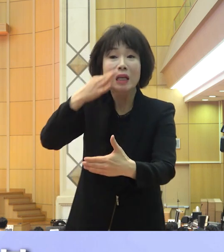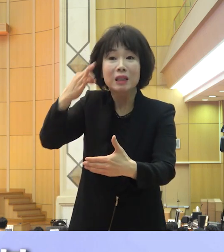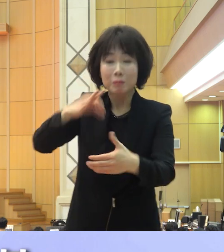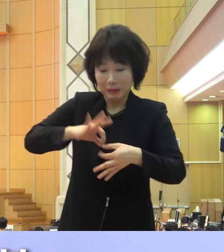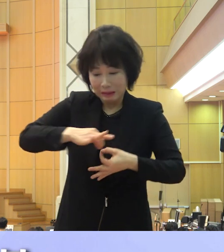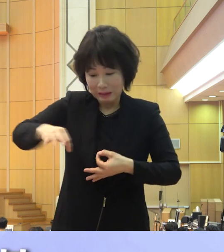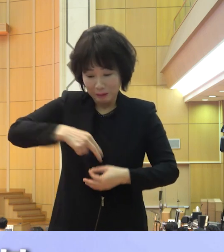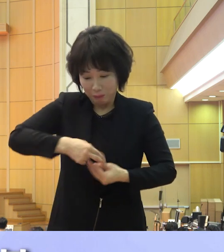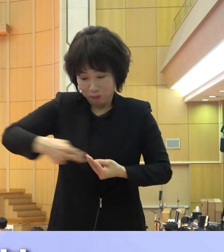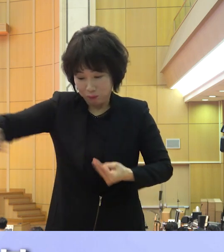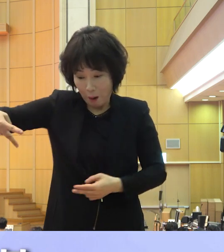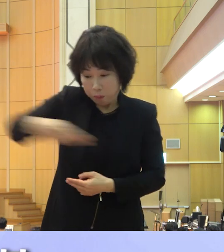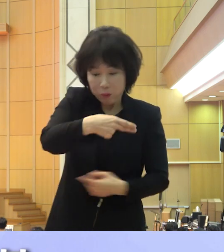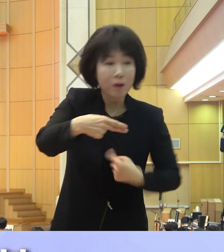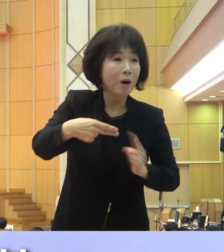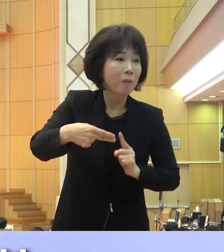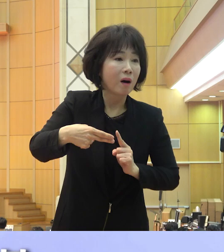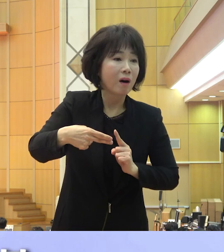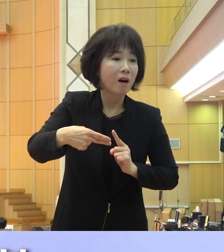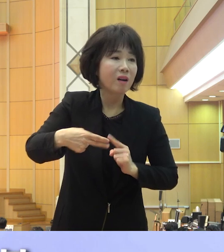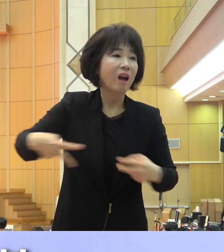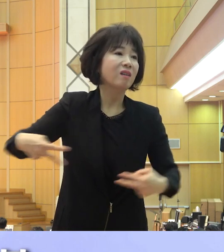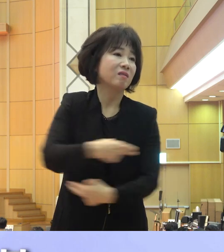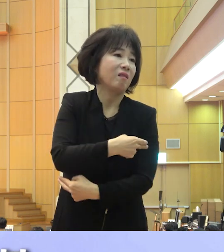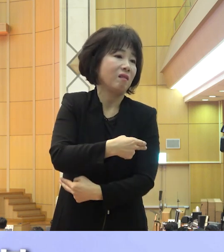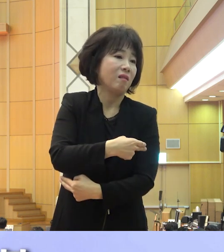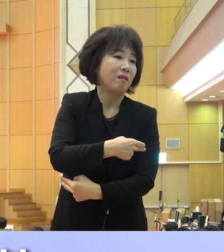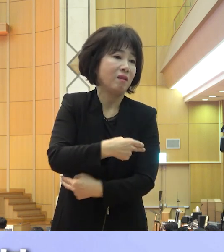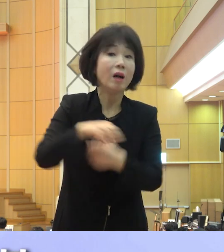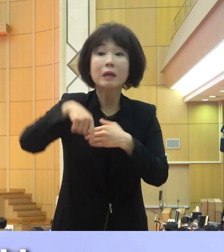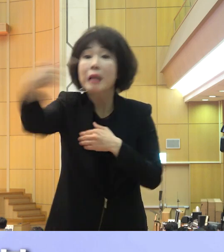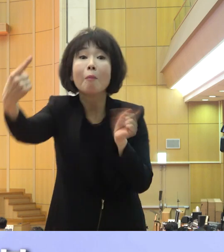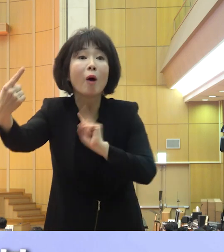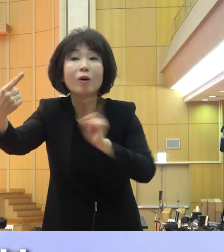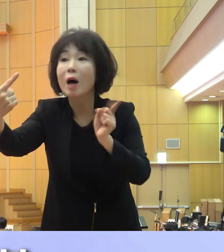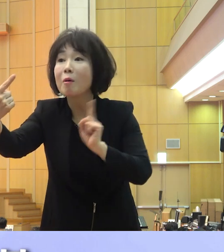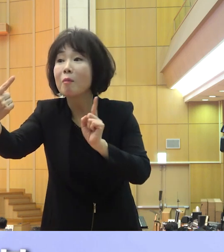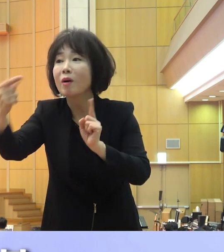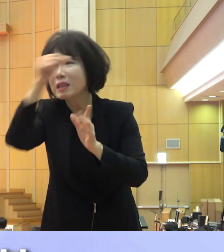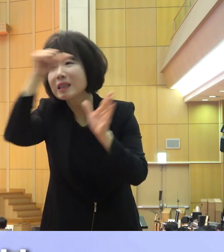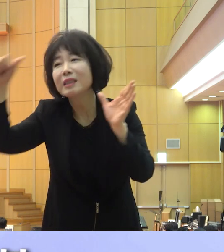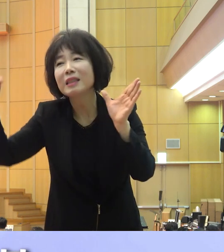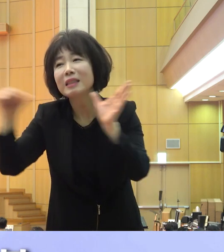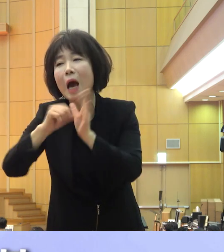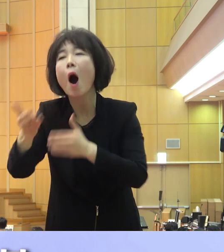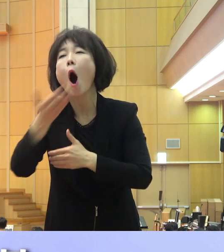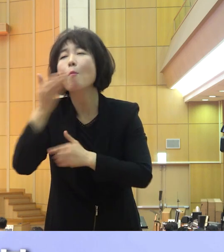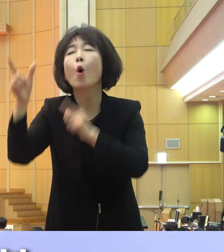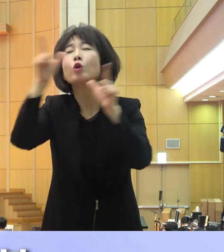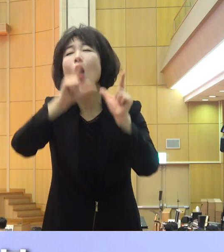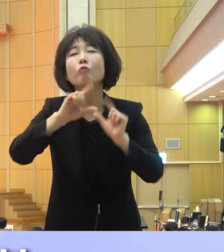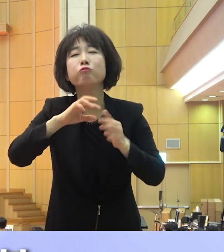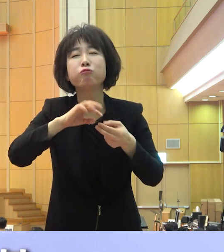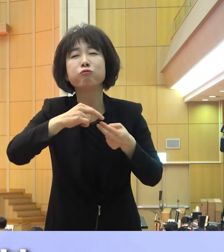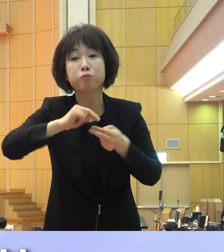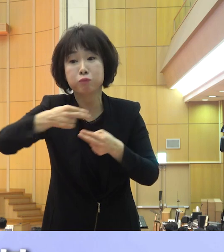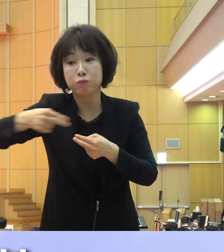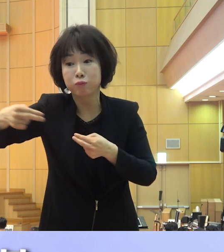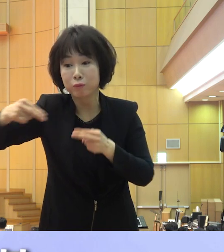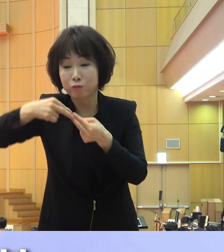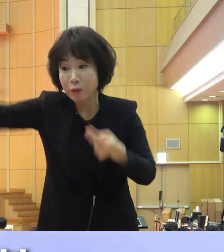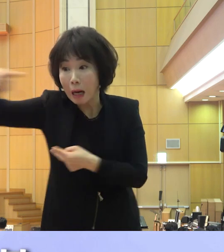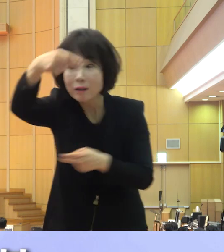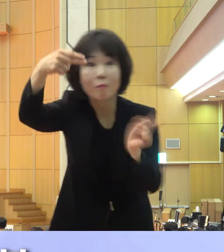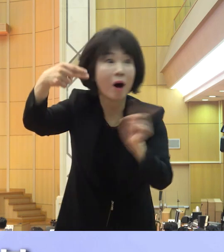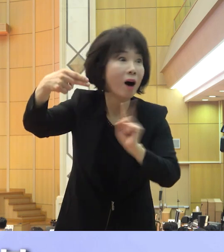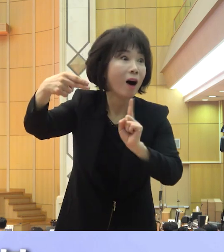배꼽줄 딱 끊어지면 태생은 끝나는 겁니다. 인생이 밥줄 끊어지면 인생 끝나는 겁니다. 대신에 밥줄이 끊어진